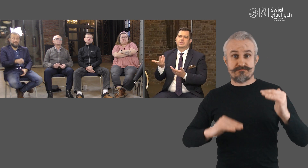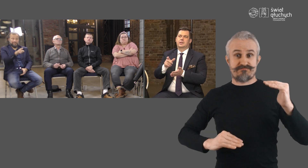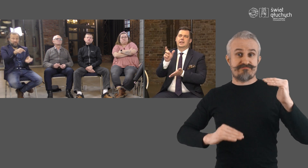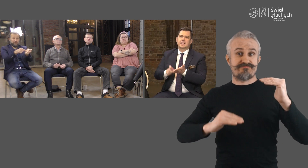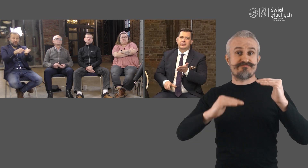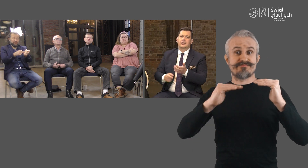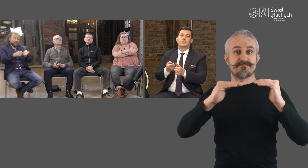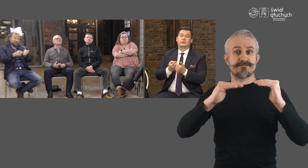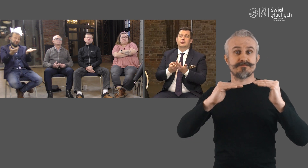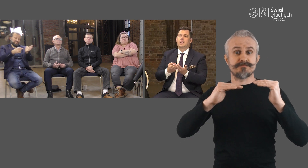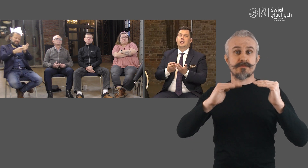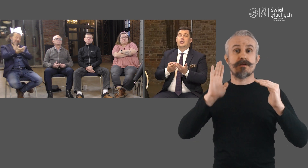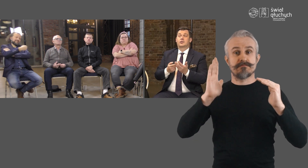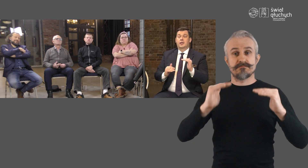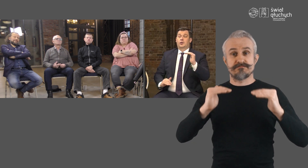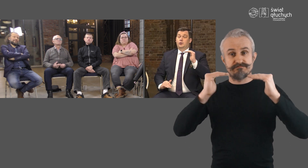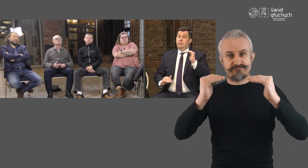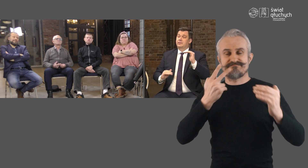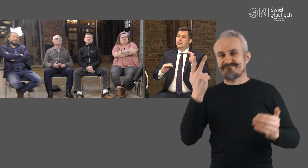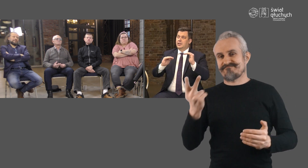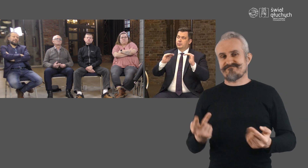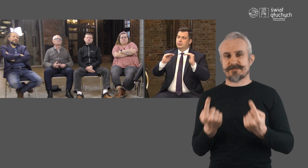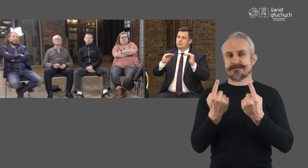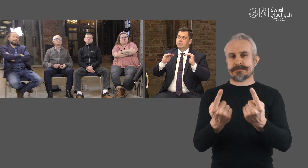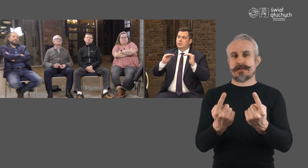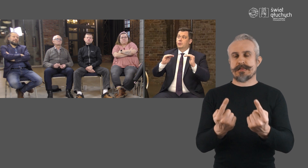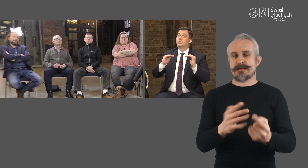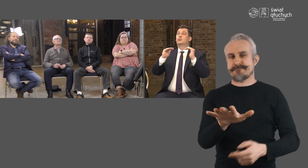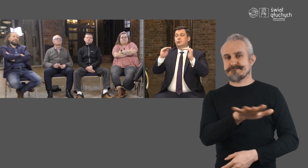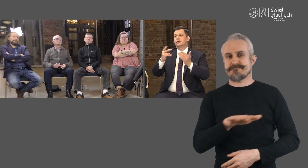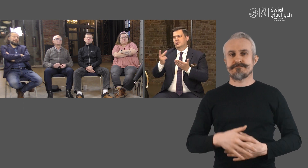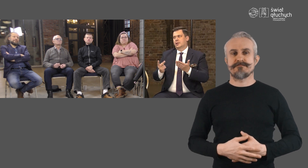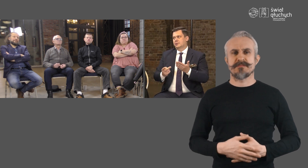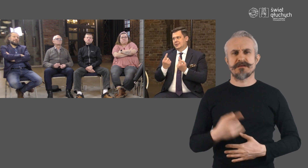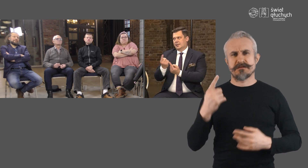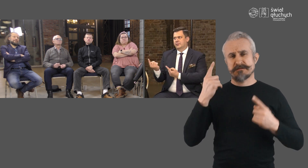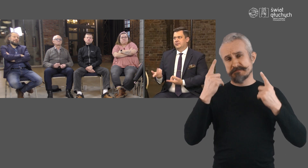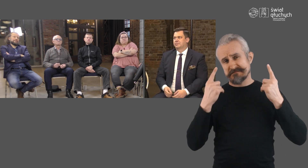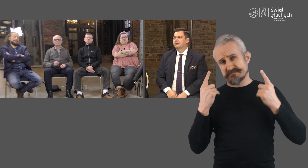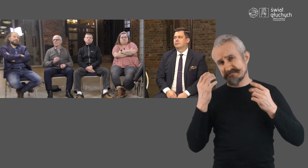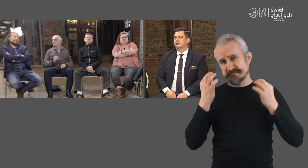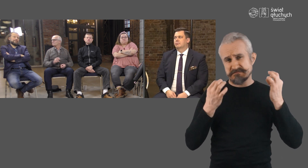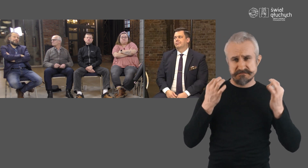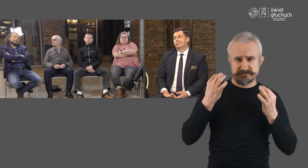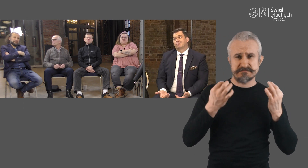wiedział na przykład recepta, to, że do pewnego etapu musi czytać sam, nie?